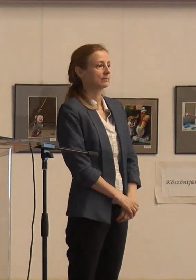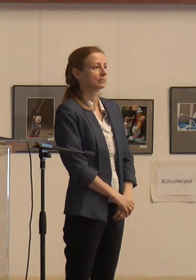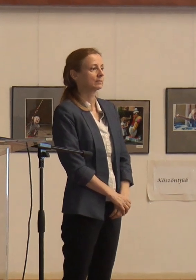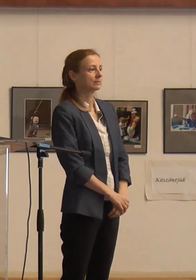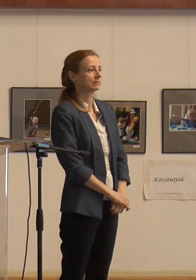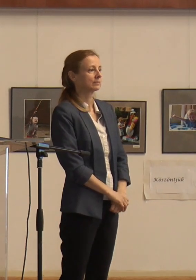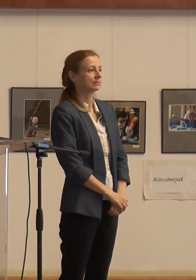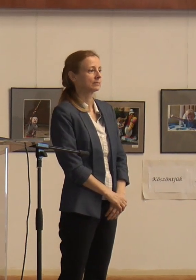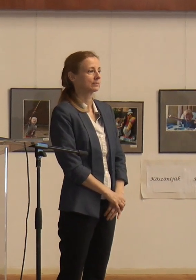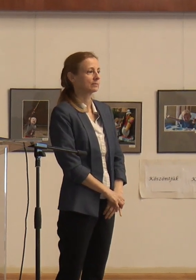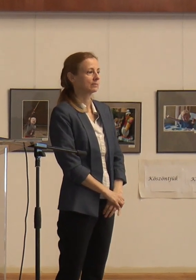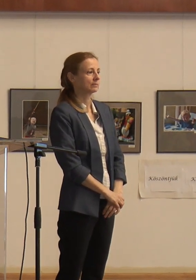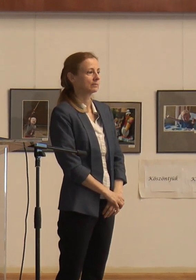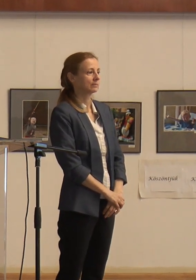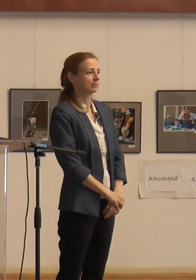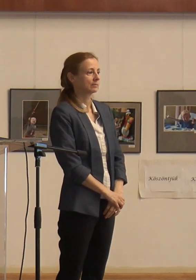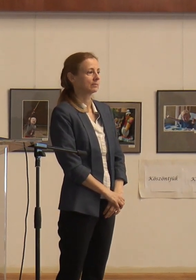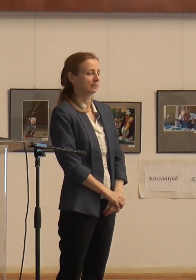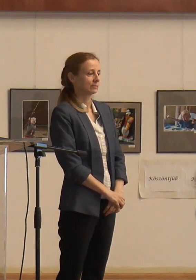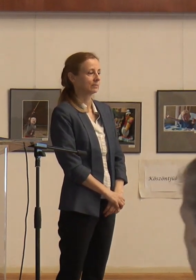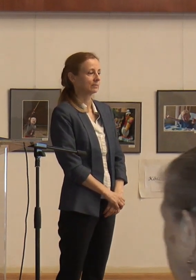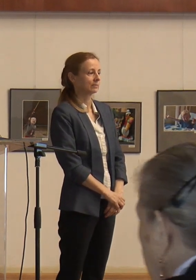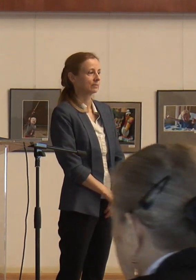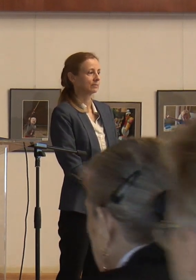Köszönöm szépen, hogy már megyünk.